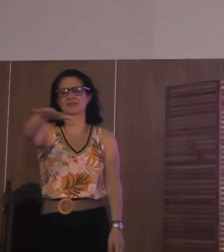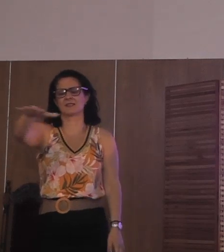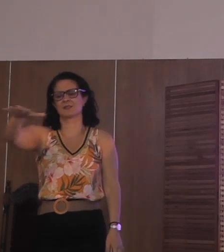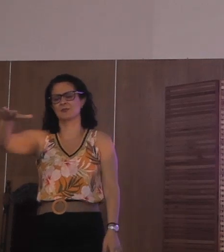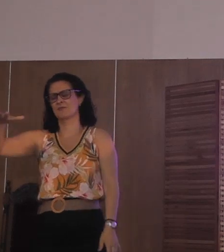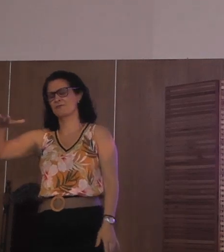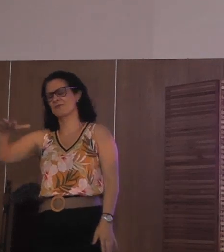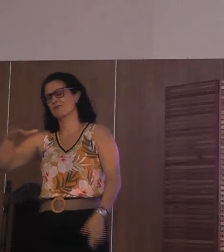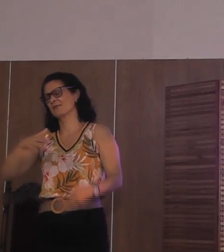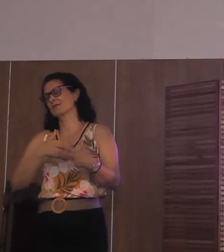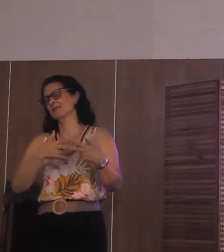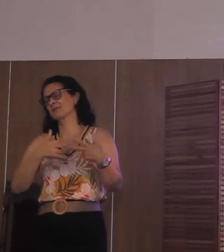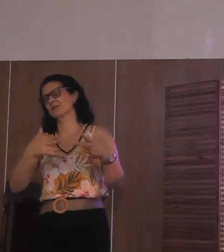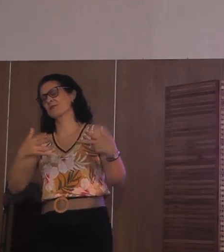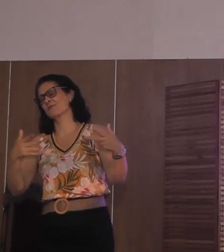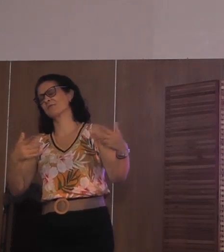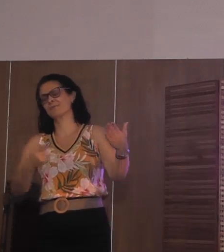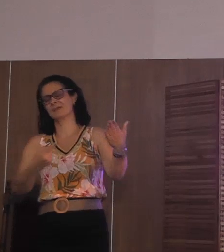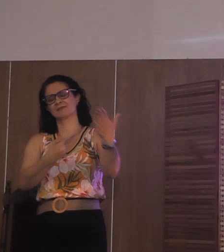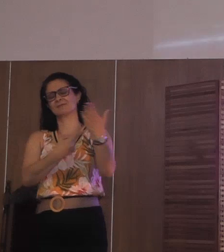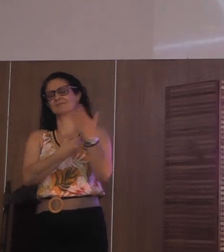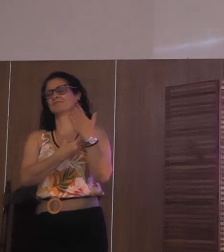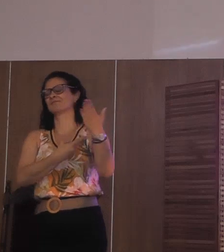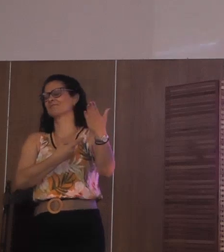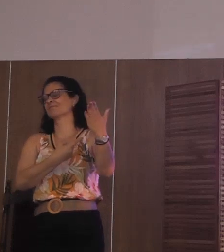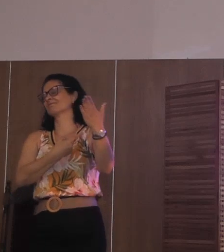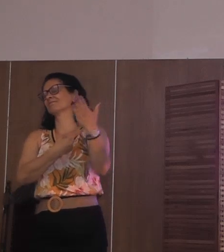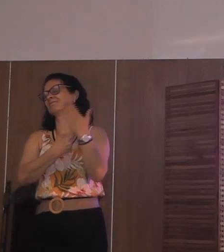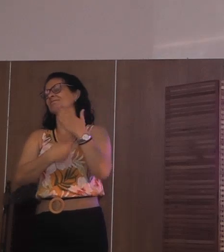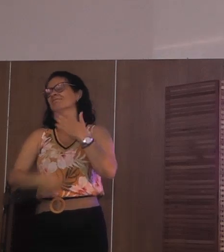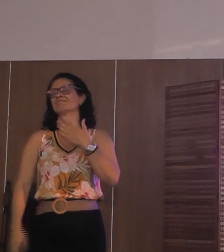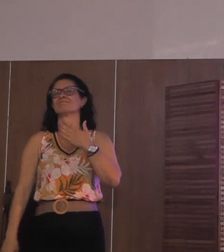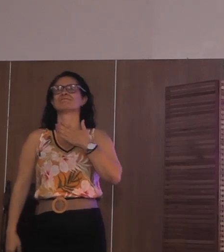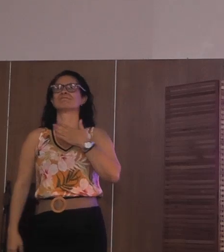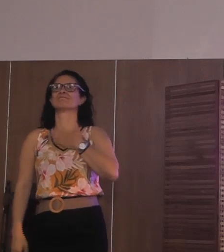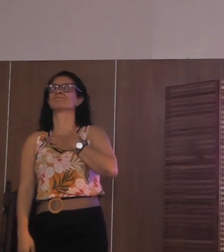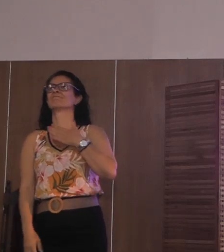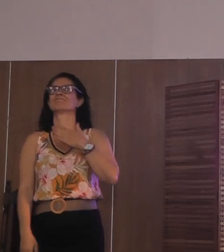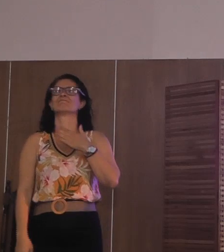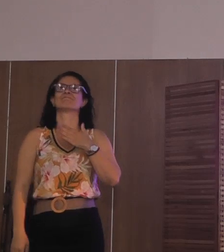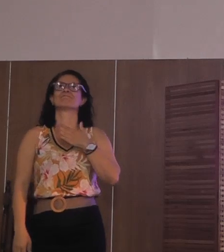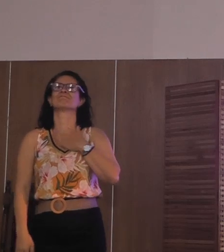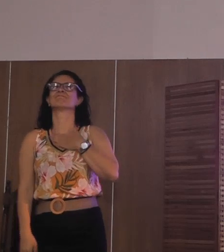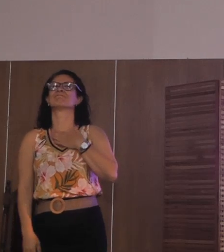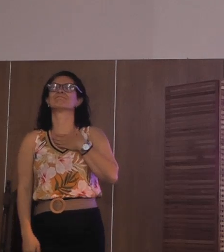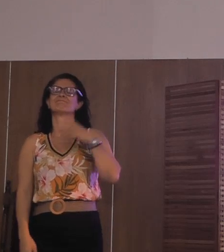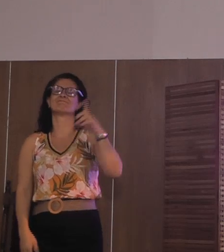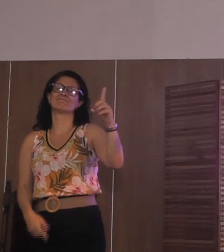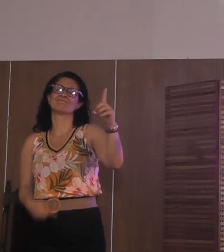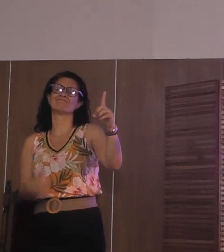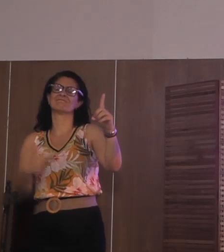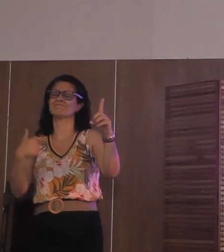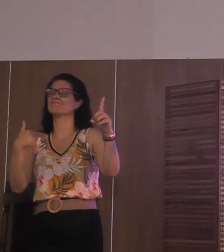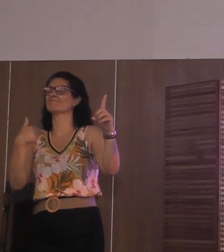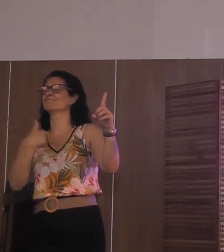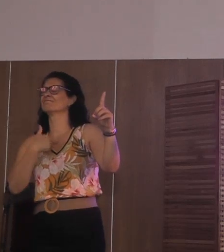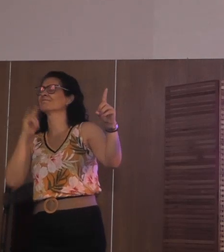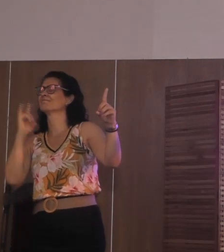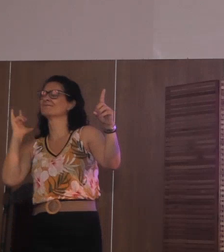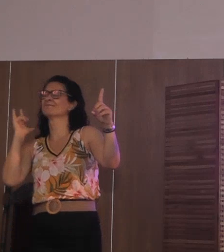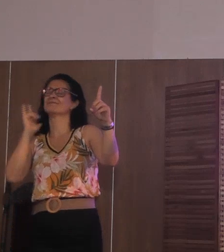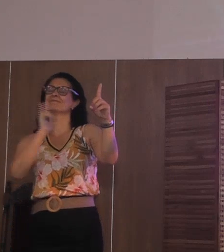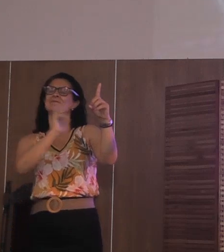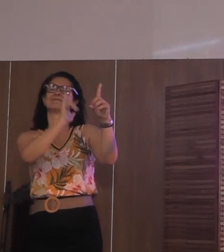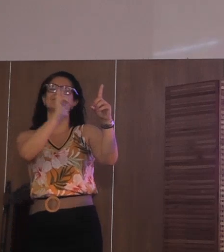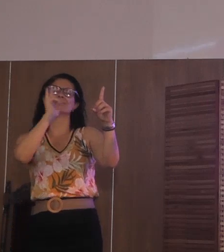Todas as coisas cooperam para o bem. De quem? Daqueles que